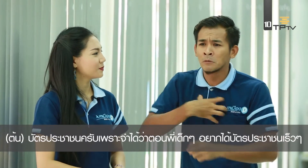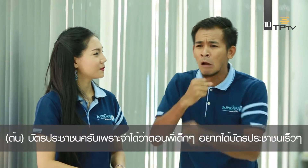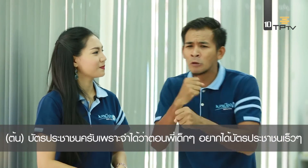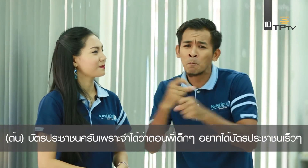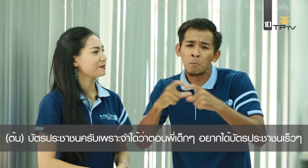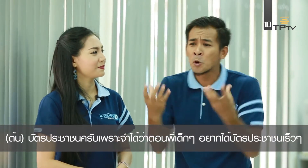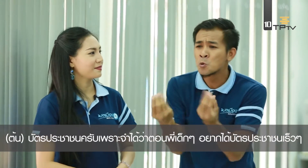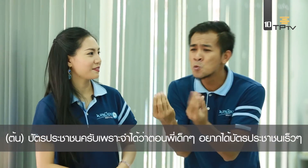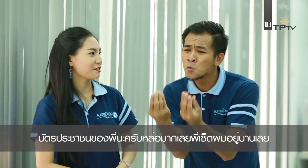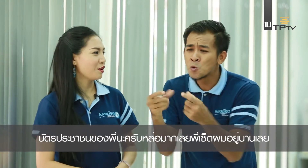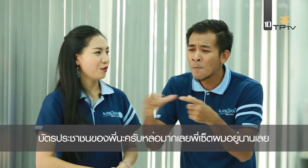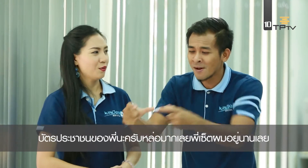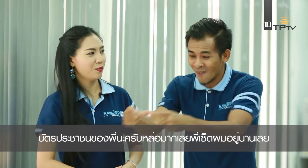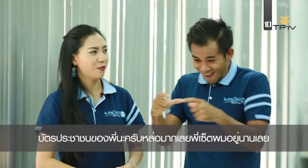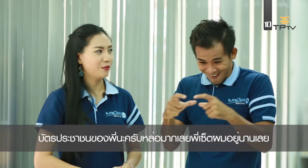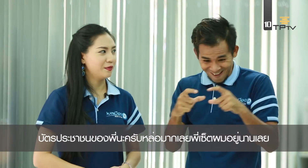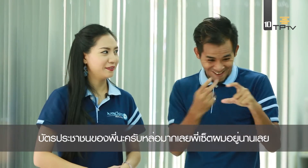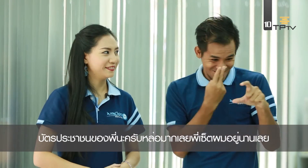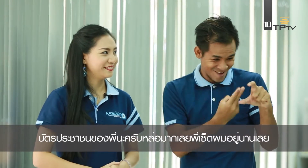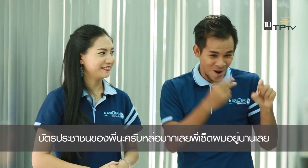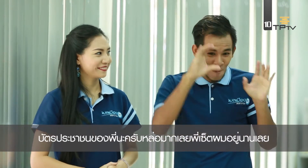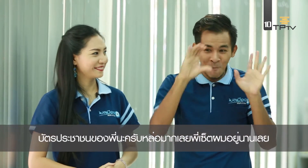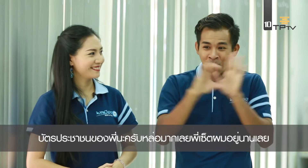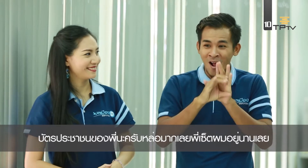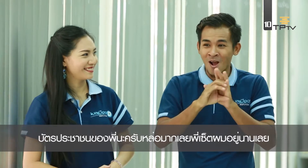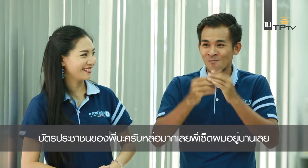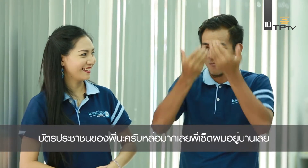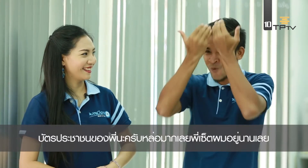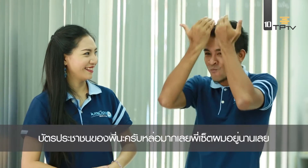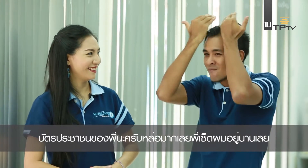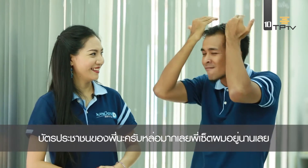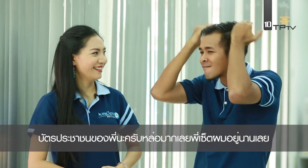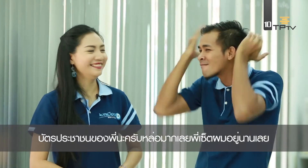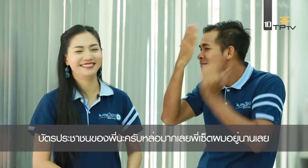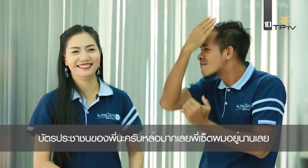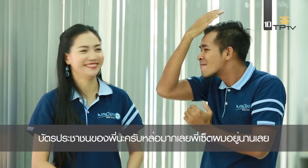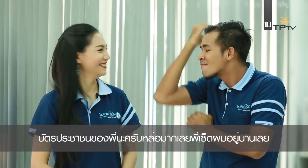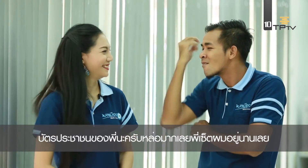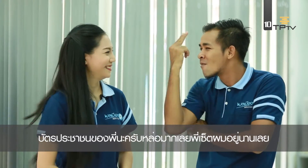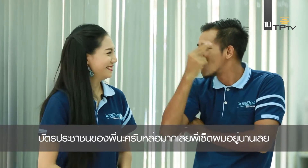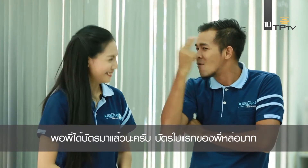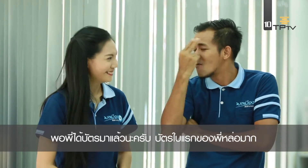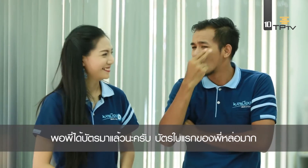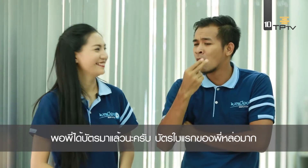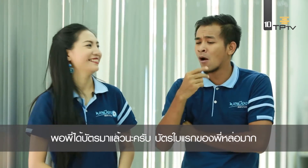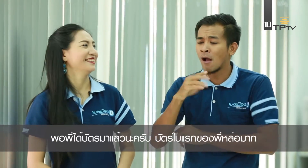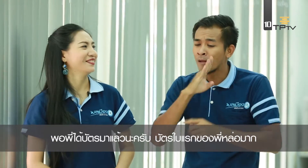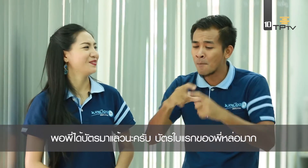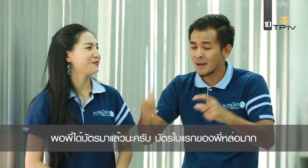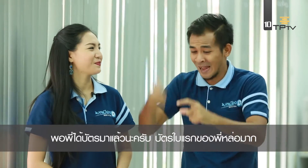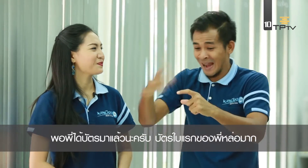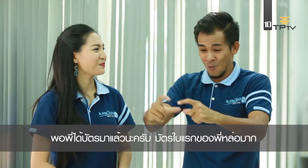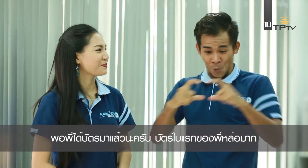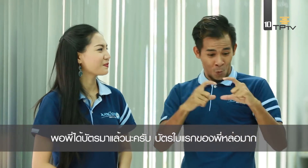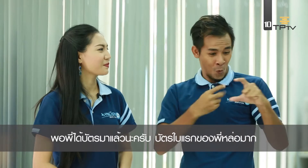ตรประชาชนเร็วๆบัตรประชาชนของพี่นะครับหล่อมากเลยพี่เซ็ตผมอยู่นานเลย พอพี่ได้บัตรมา